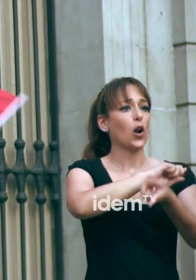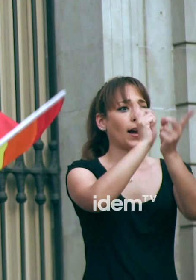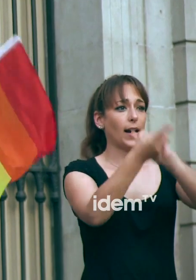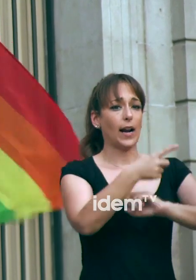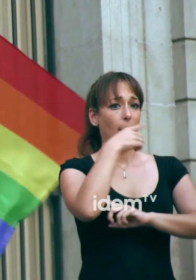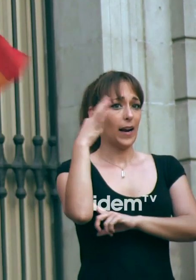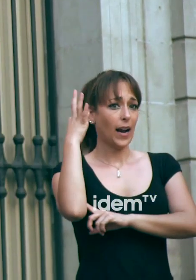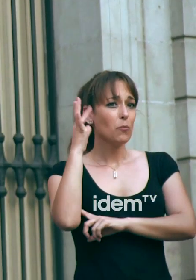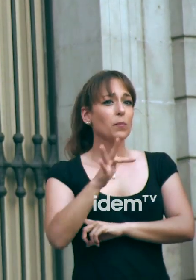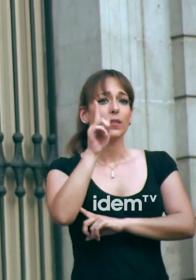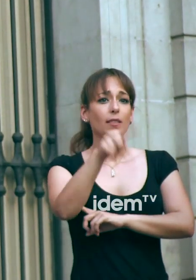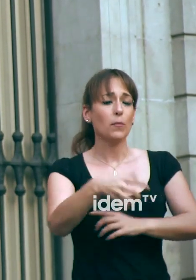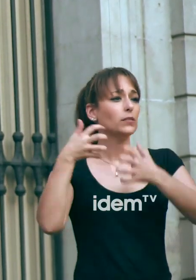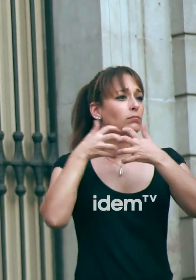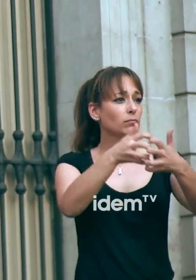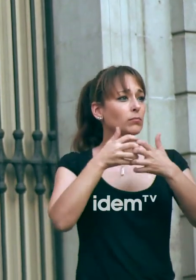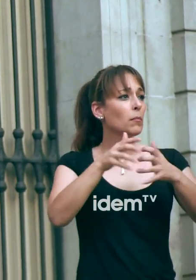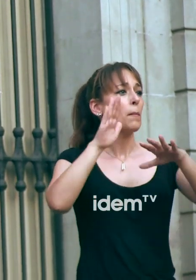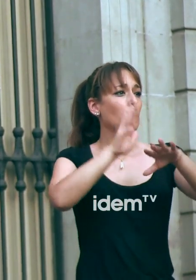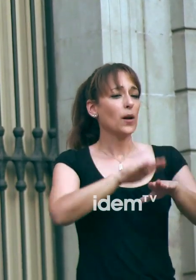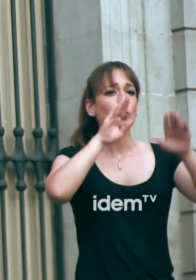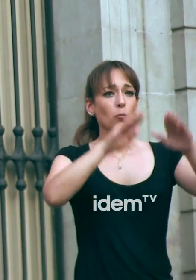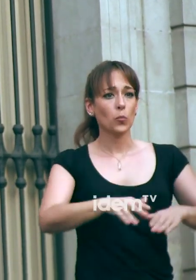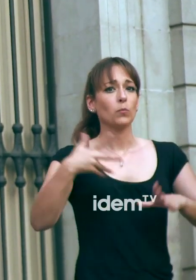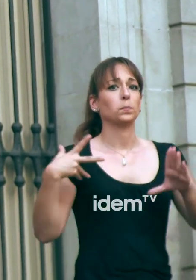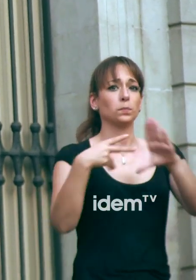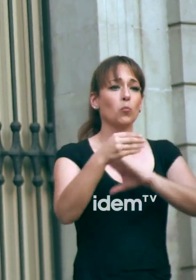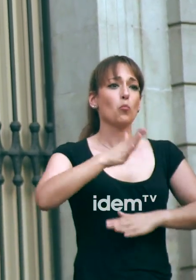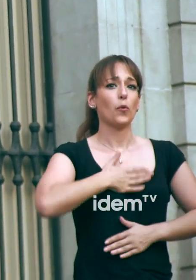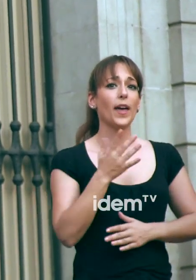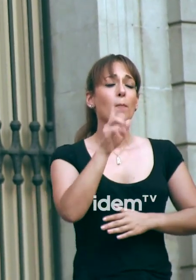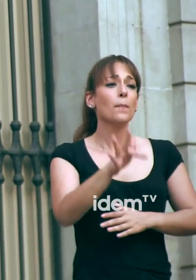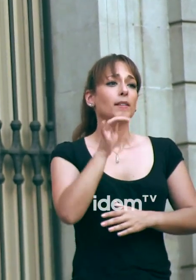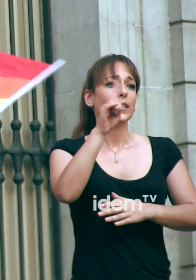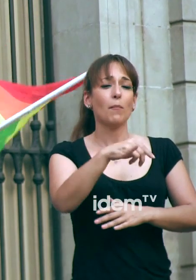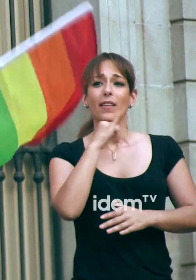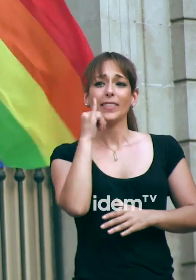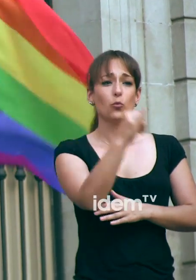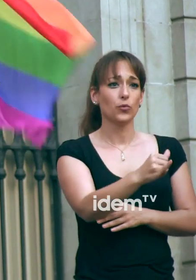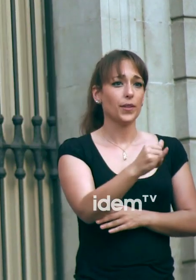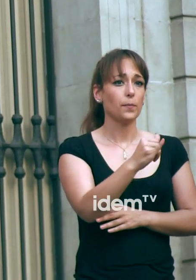l'exclusió d'algunes dones de la reproducció assistida i denunciem